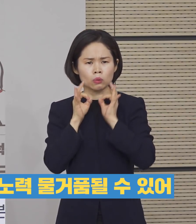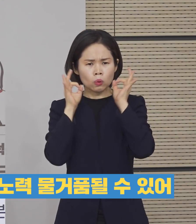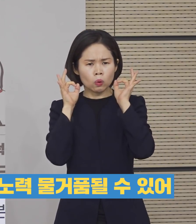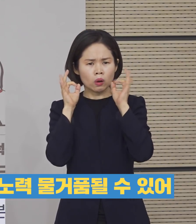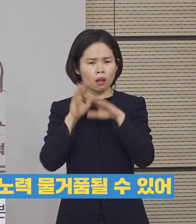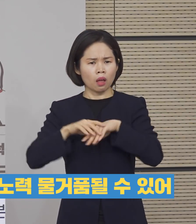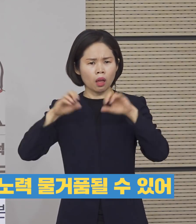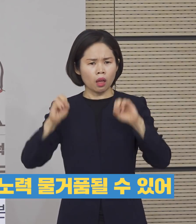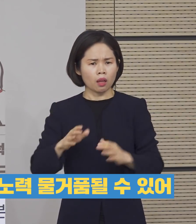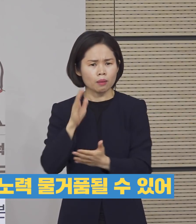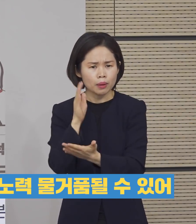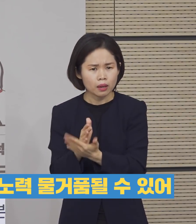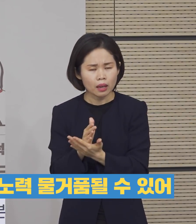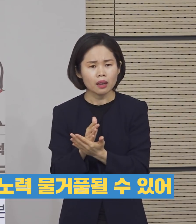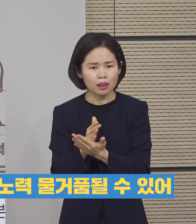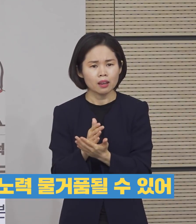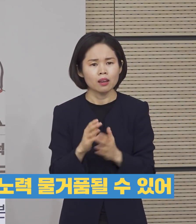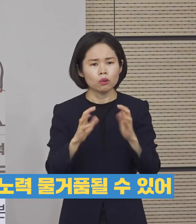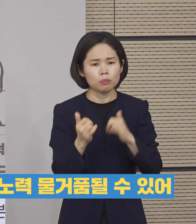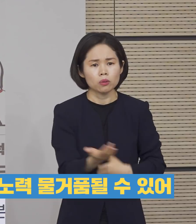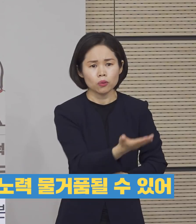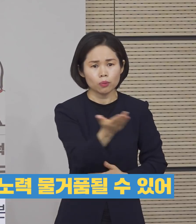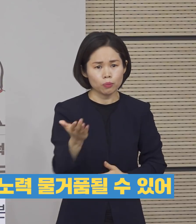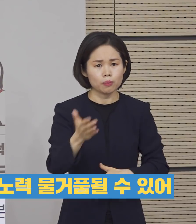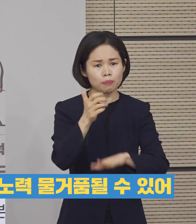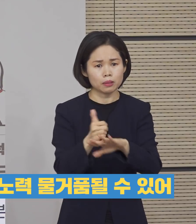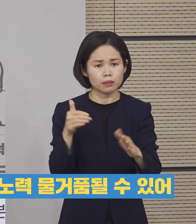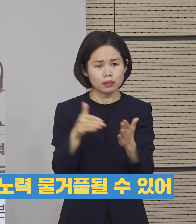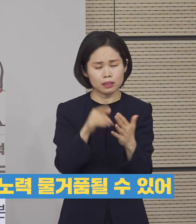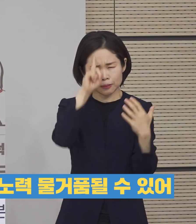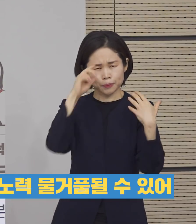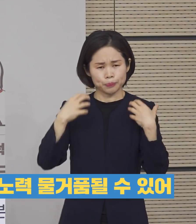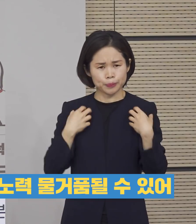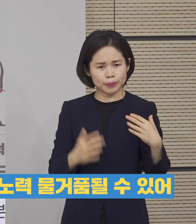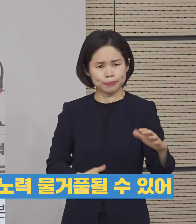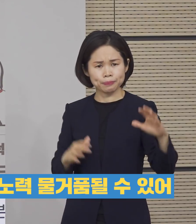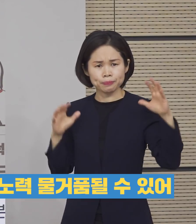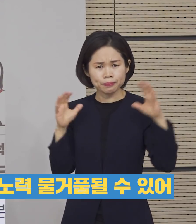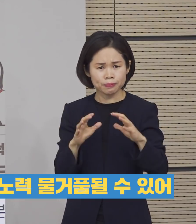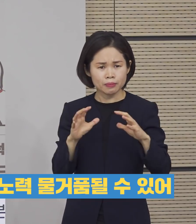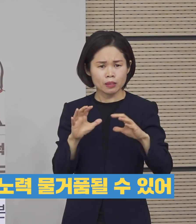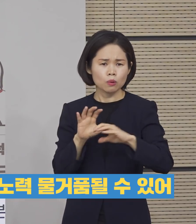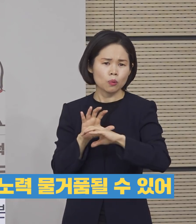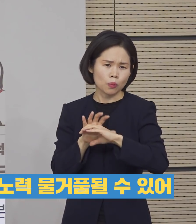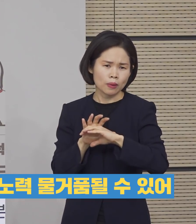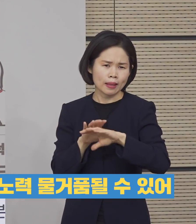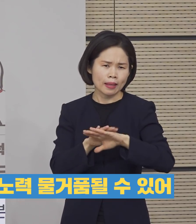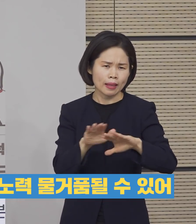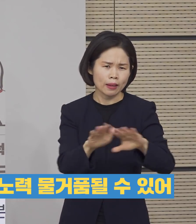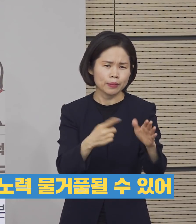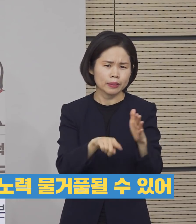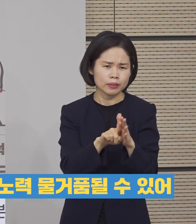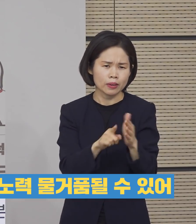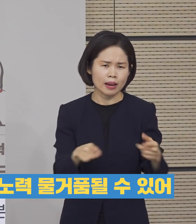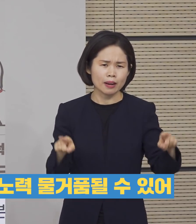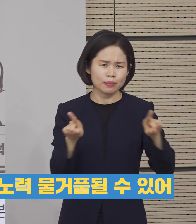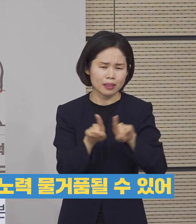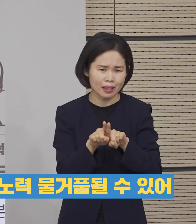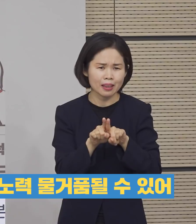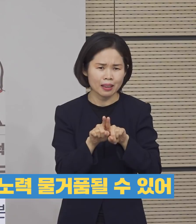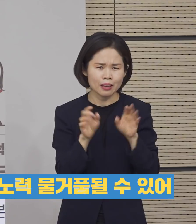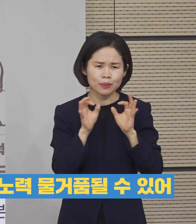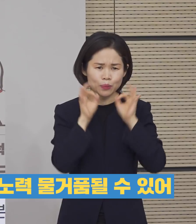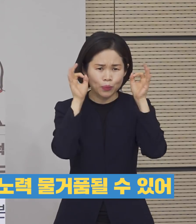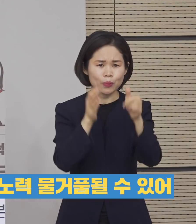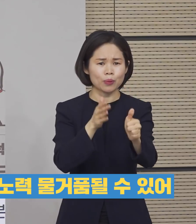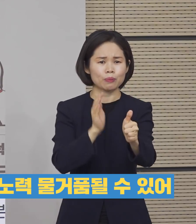함께 노력해온 것들이 물거품이 되지 않도록 국민 여러분들께서도 마지막까지 정부와 힘을 합쳐 코로나